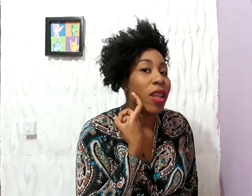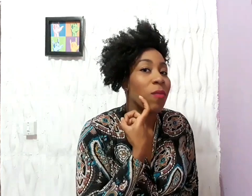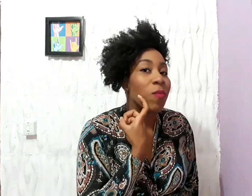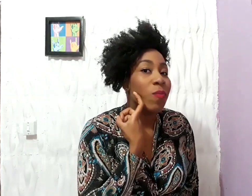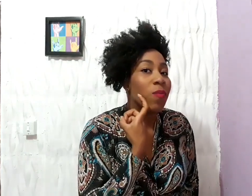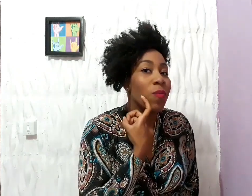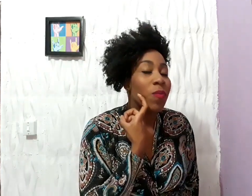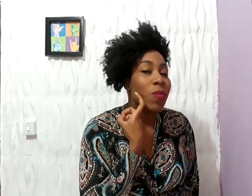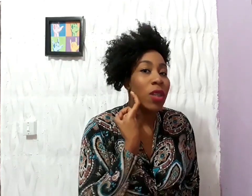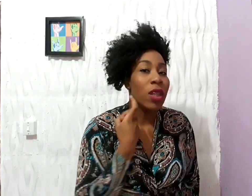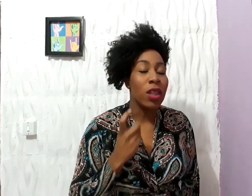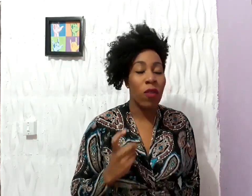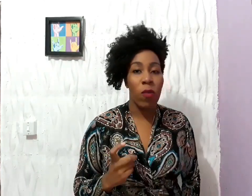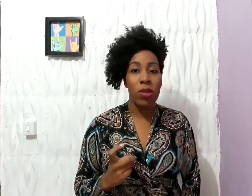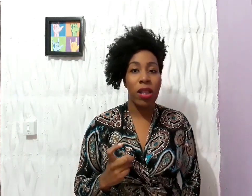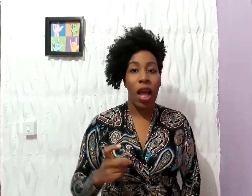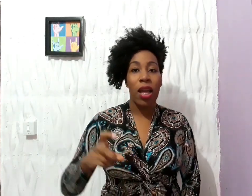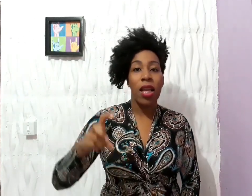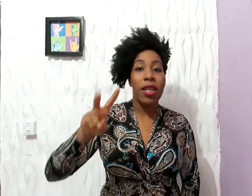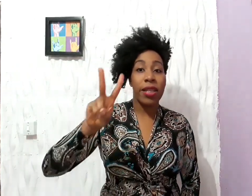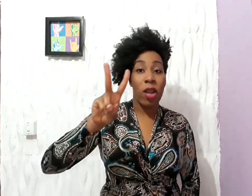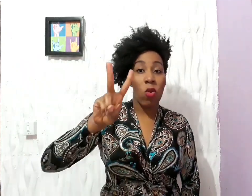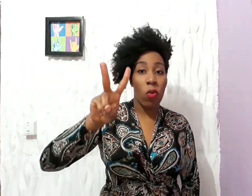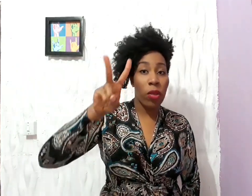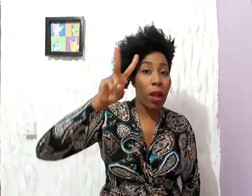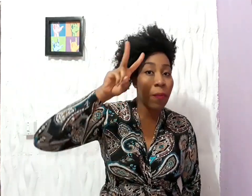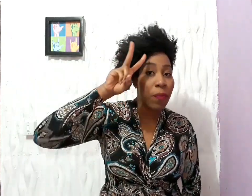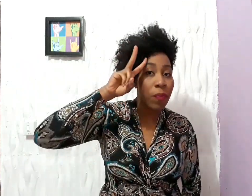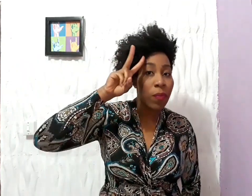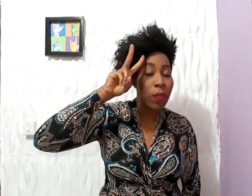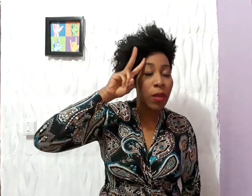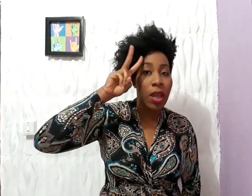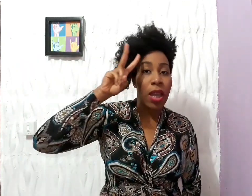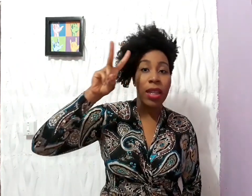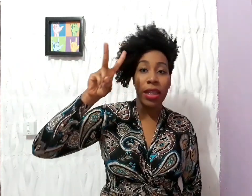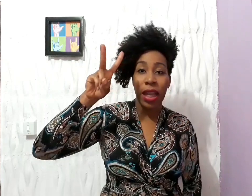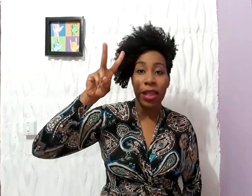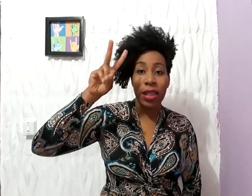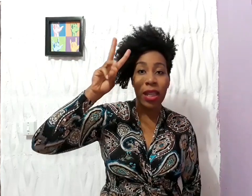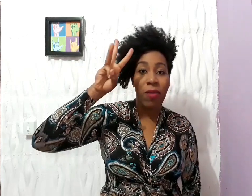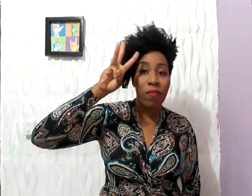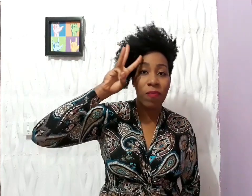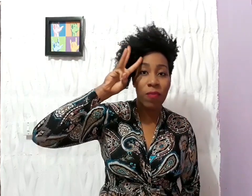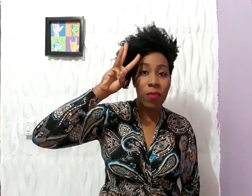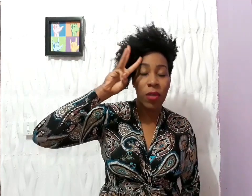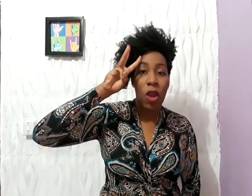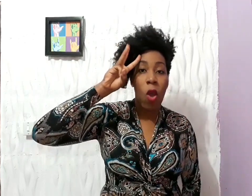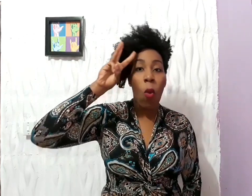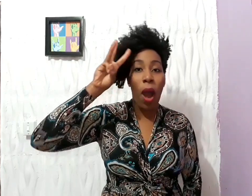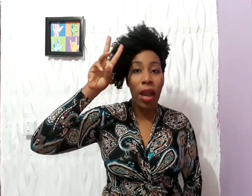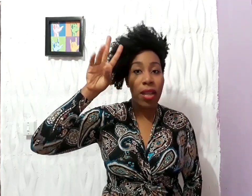Sexta-feira. Então, vamos lá. Segunda, terça,